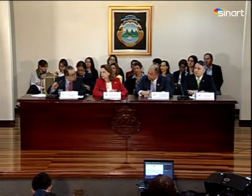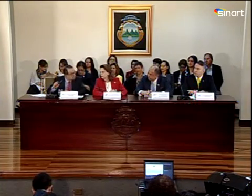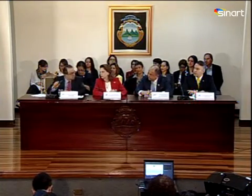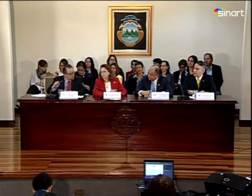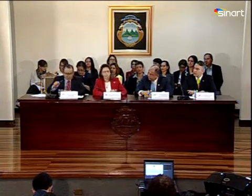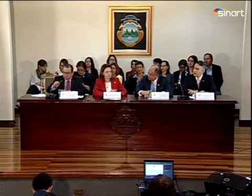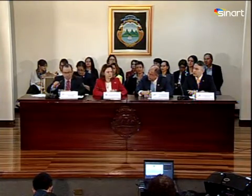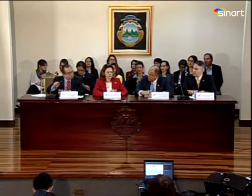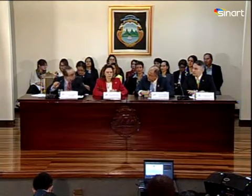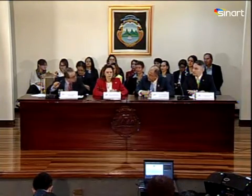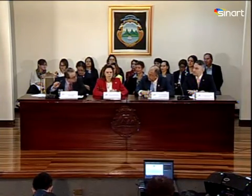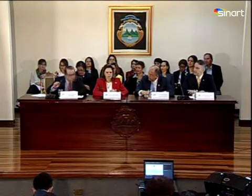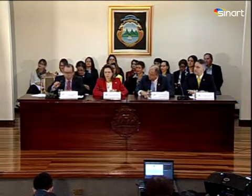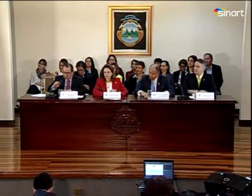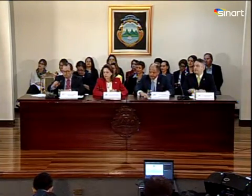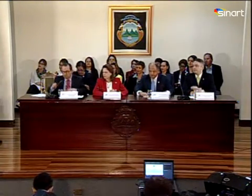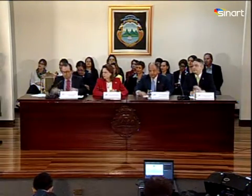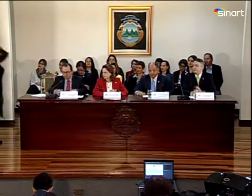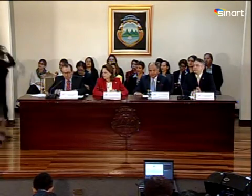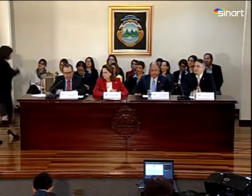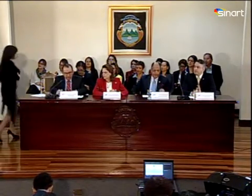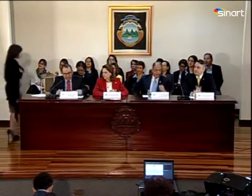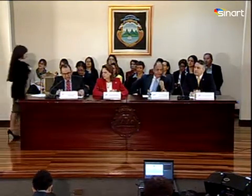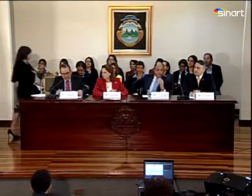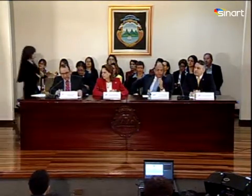Muchas gracias. Gracias. Don Marvin.